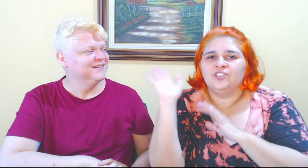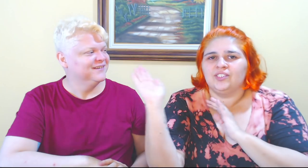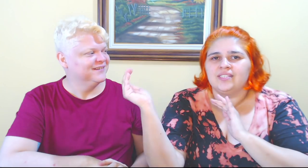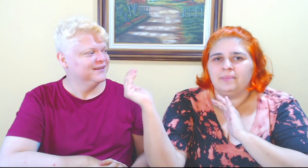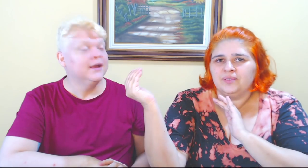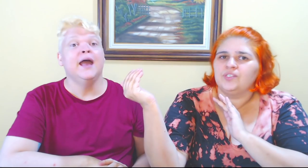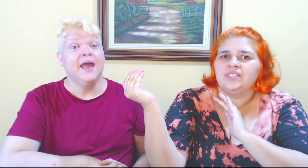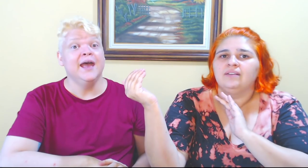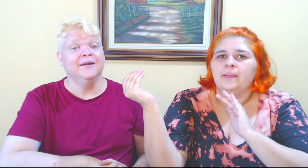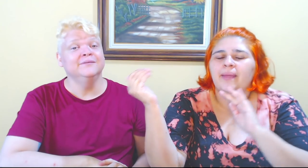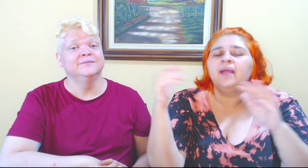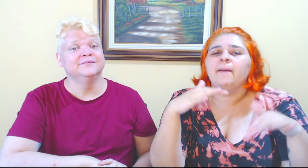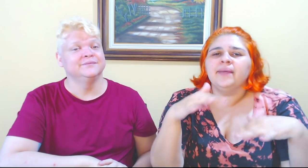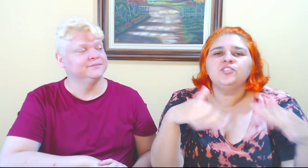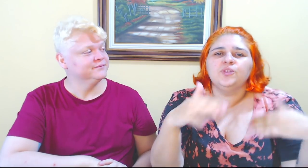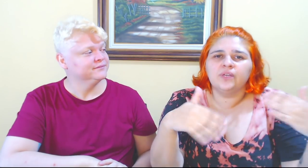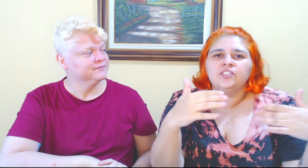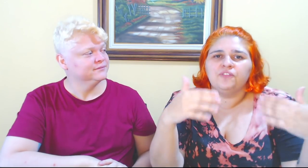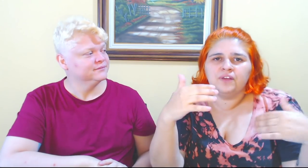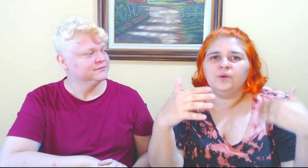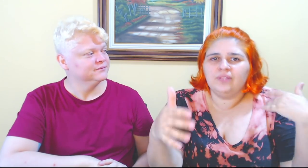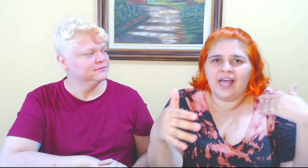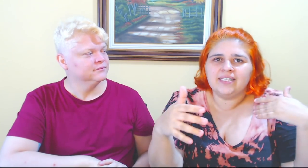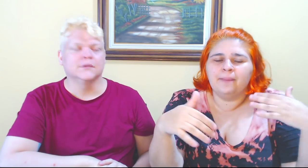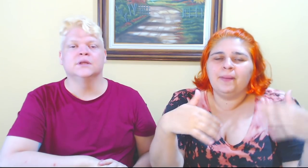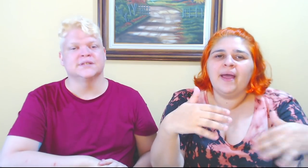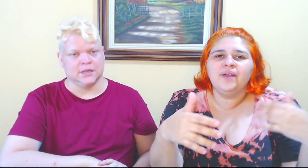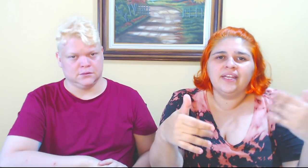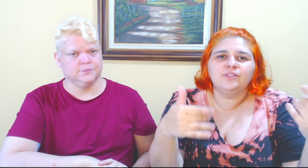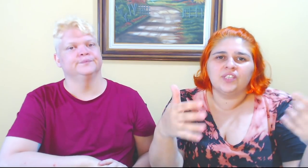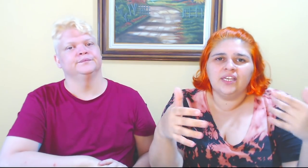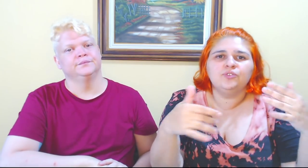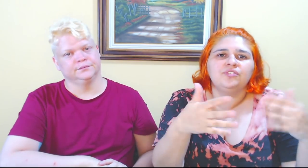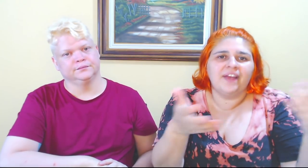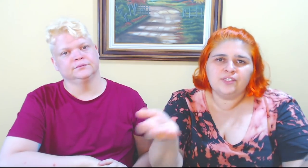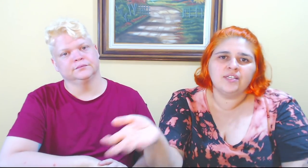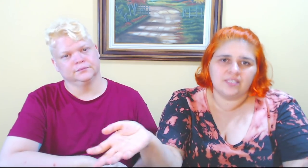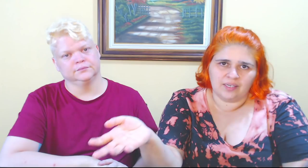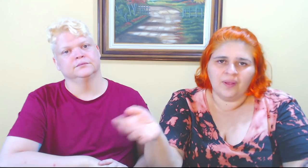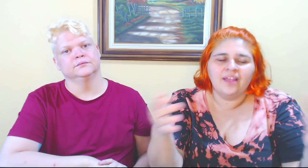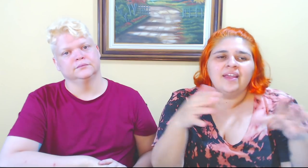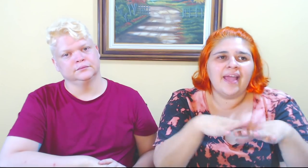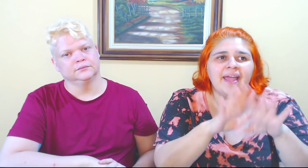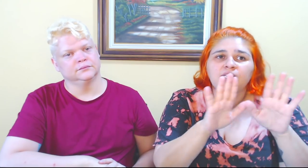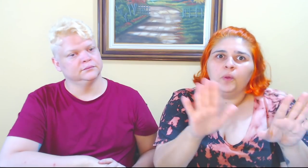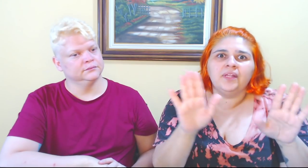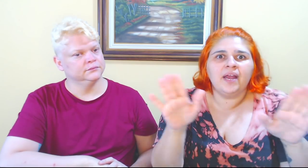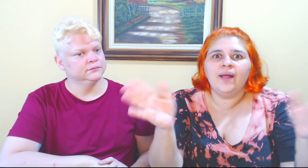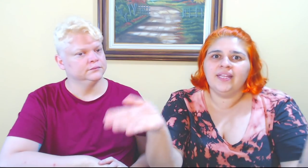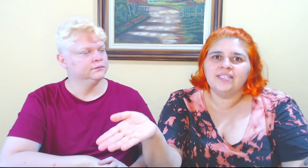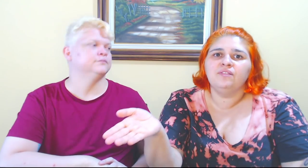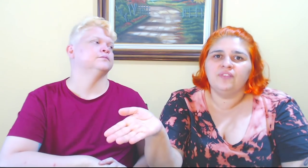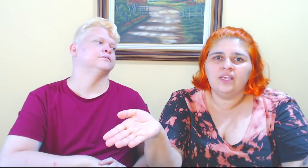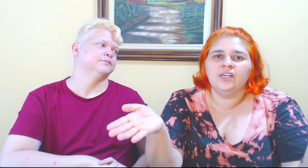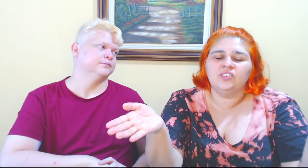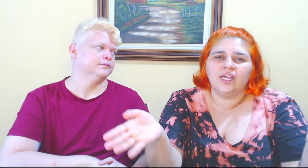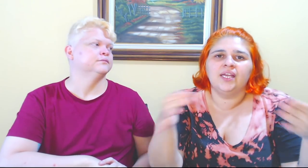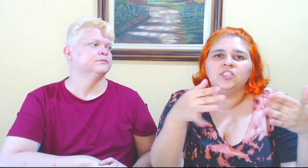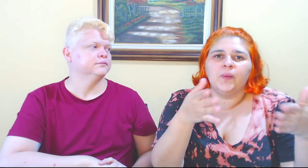distanciamento social Também Porque a gente não Quis dificultar Sabe A maioria dos críticos Vai sozinho E aí eles botaram Um adesivinho Nas cadeiras Para a